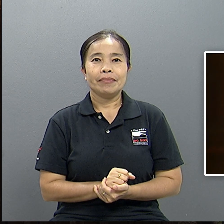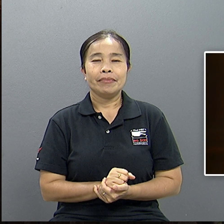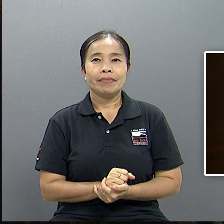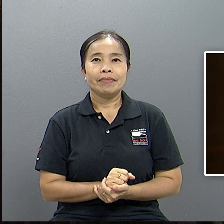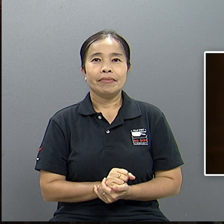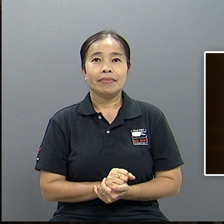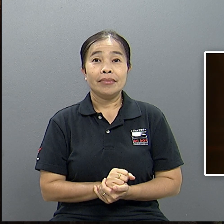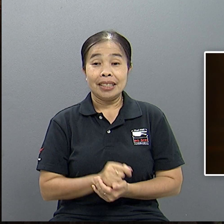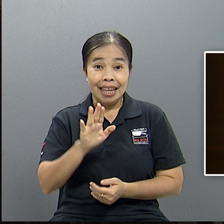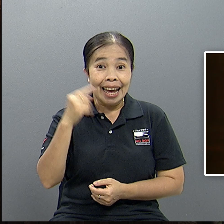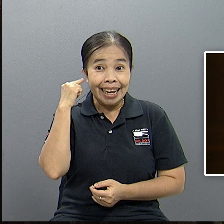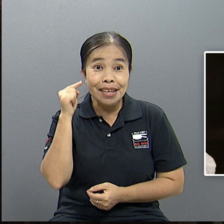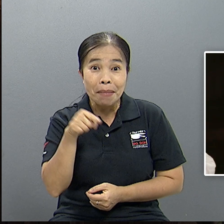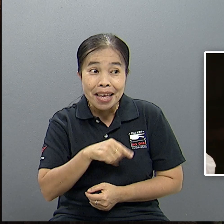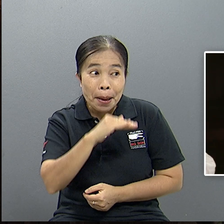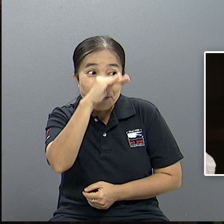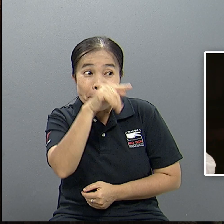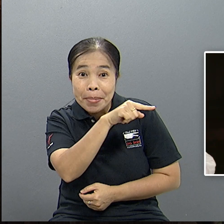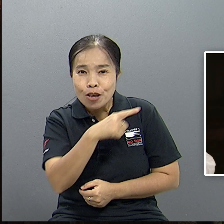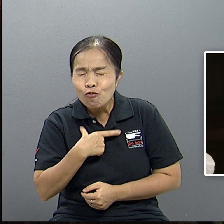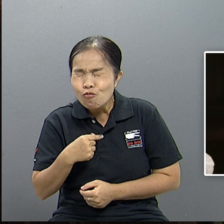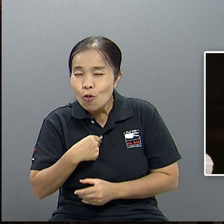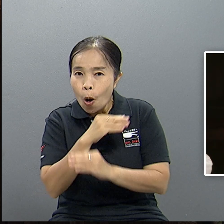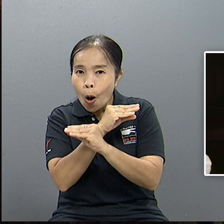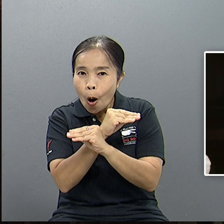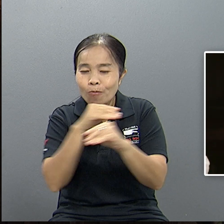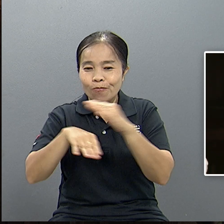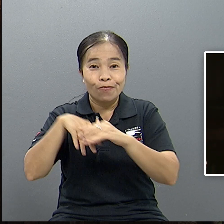ได้ยินไหมน้องอ่อน